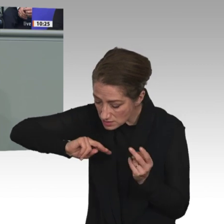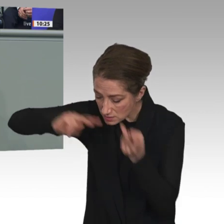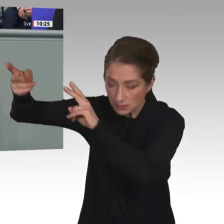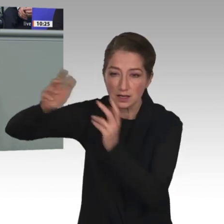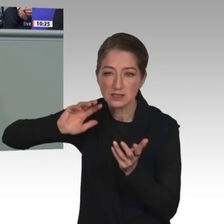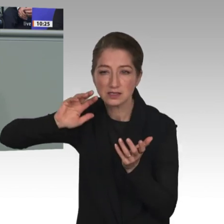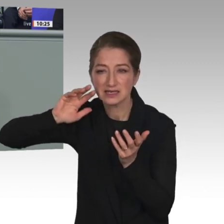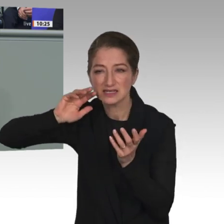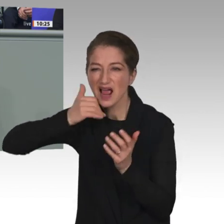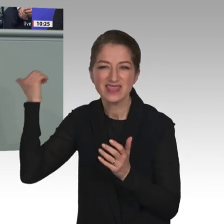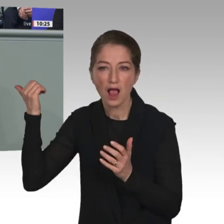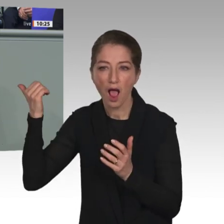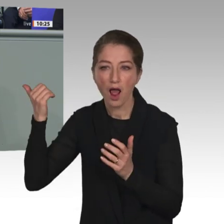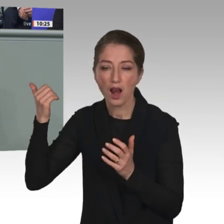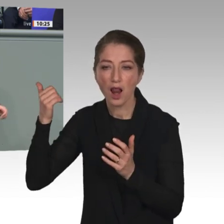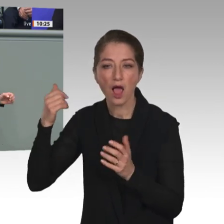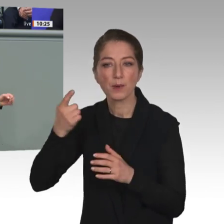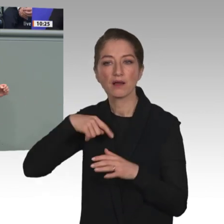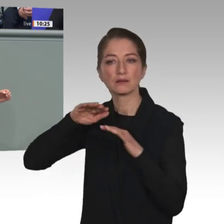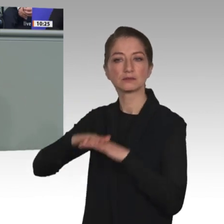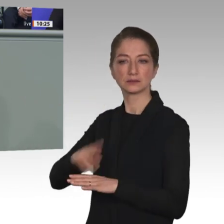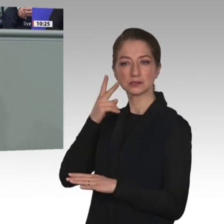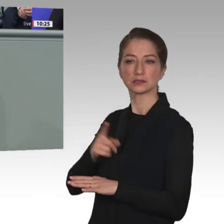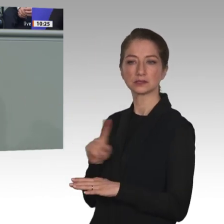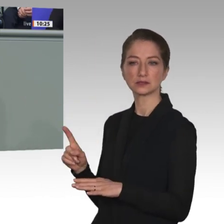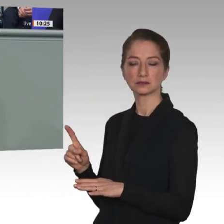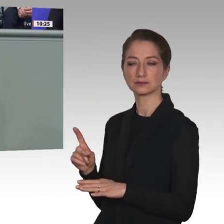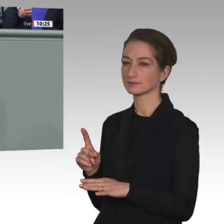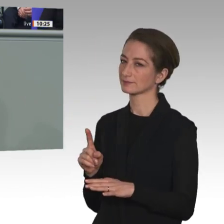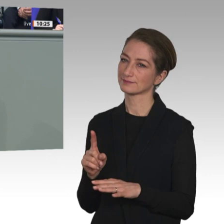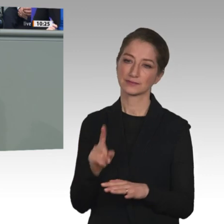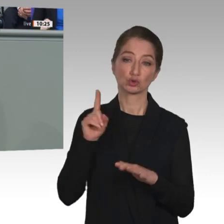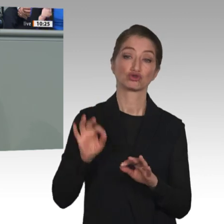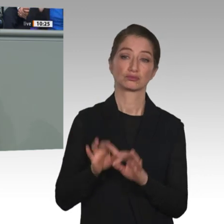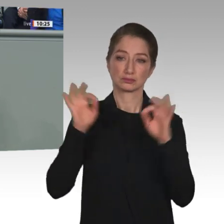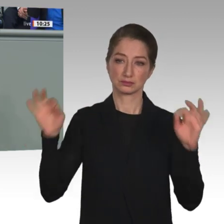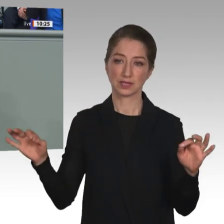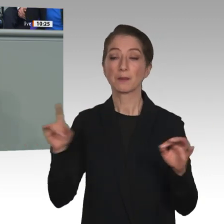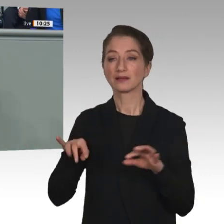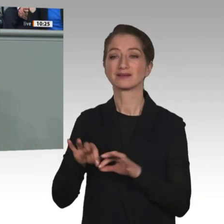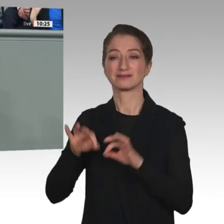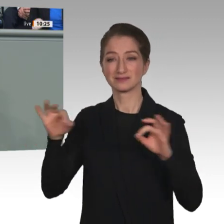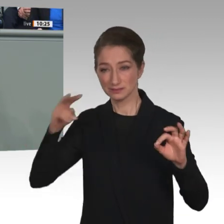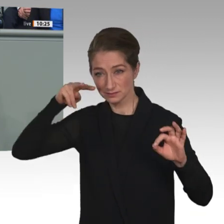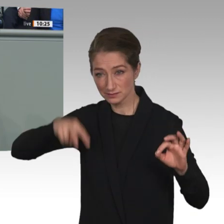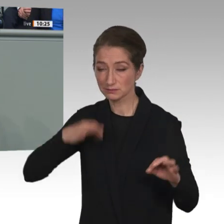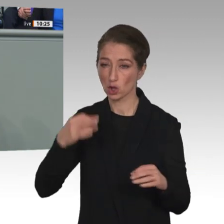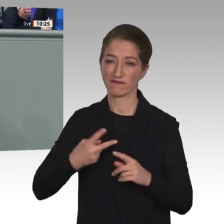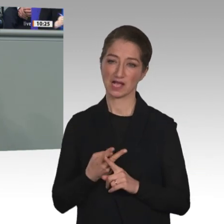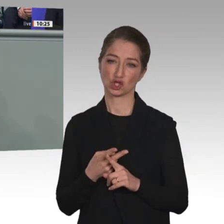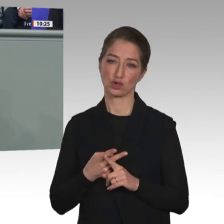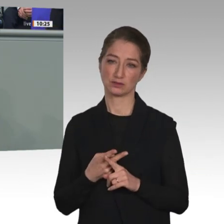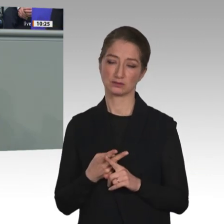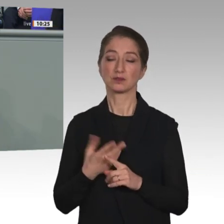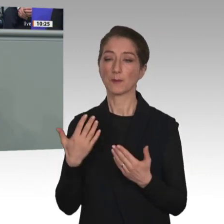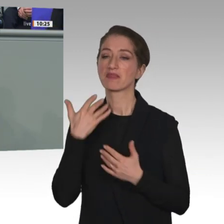die Sicherheitsbehörden und die Nachrichtendienste. Dafür müssen wir die Instrumente schaffen. Und deshalb ist es richtig, dass wir uns in